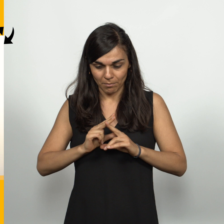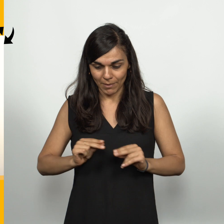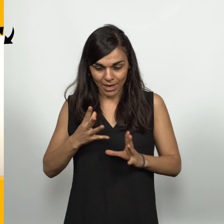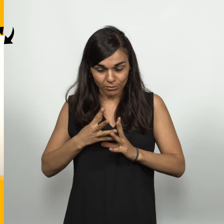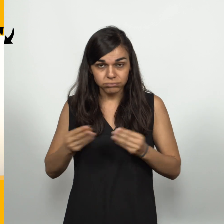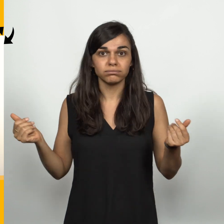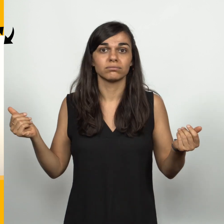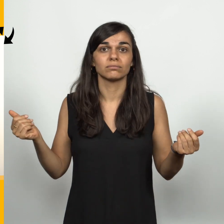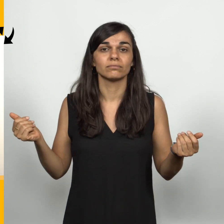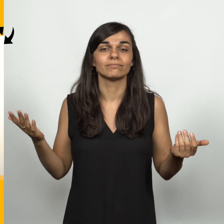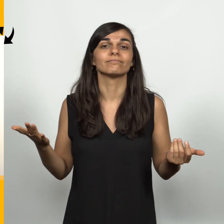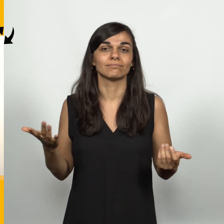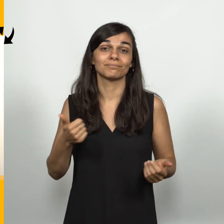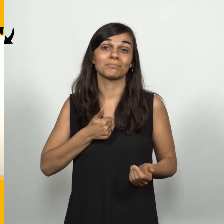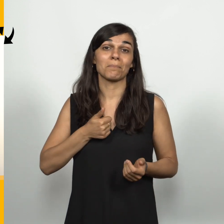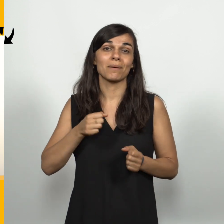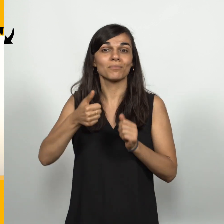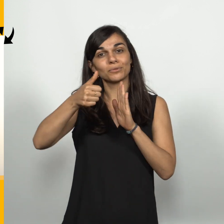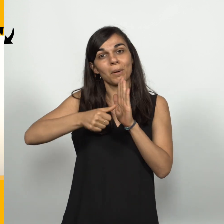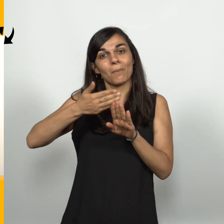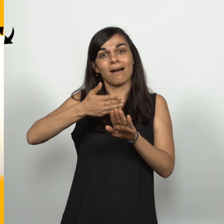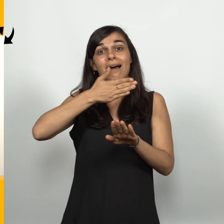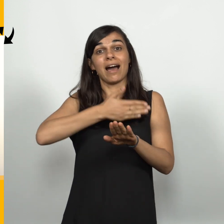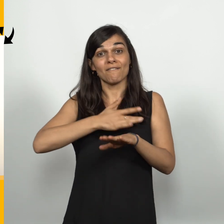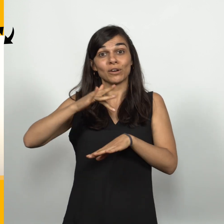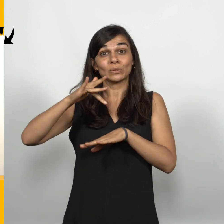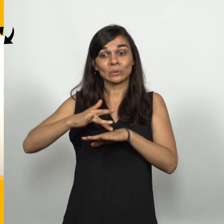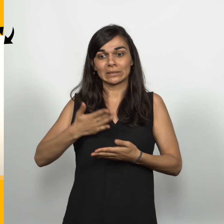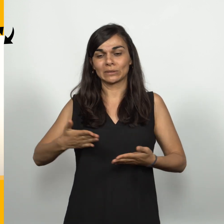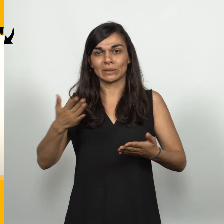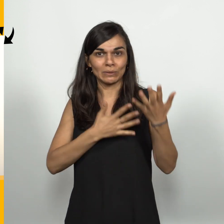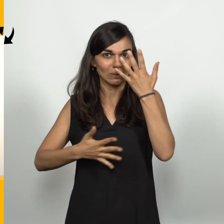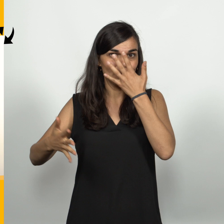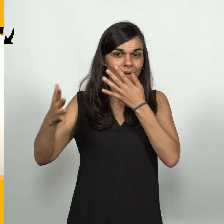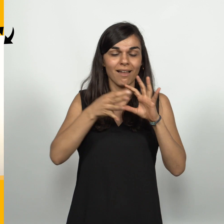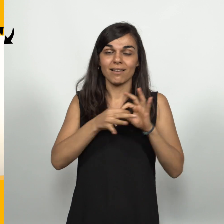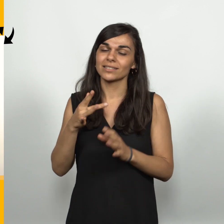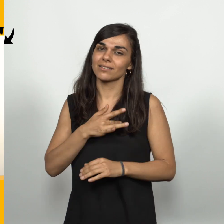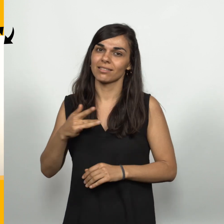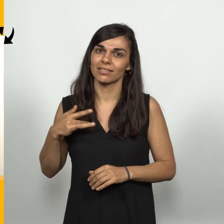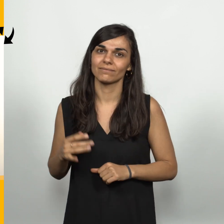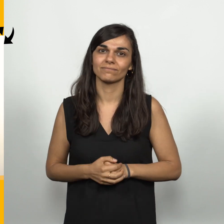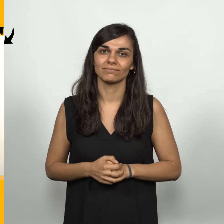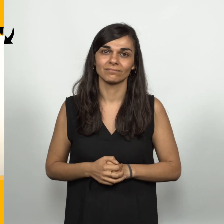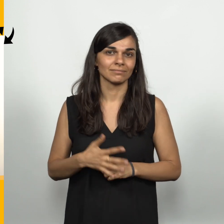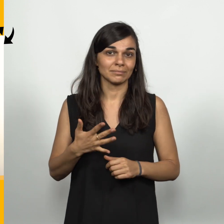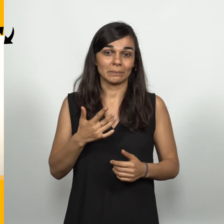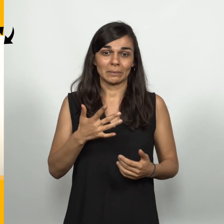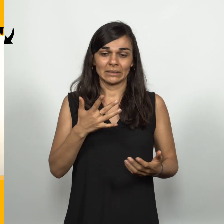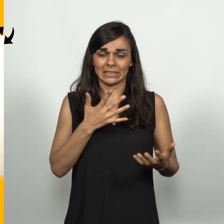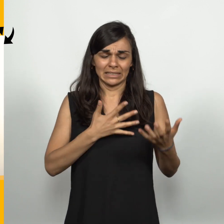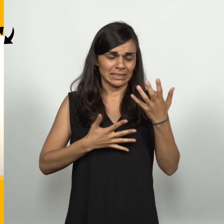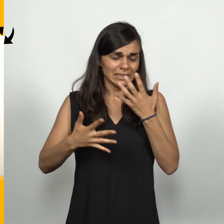intérieure. Eh bien, il y a quelques mois, j'ai moi-même traversé une de ces tempêtes. Elle concernait ma santé. J'en étais arrivée à un point où il me